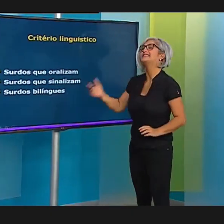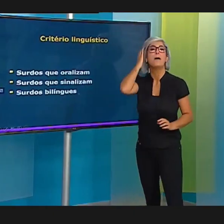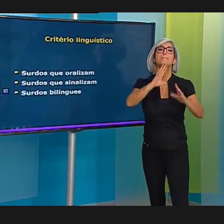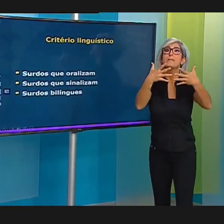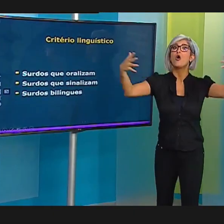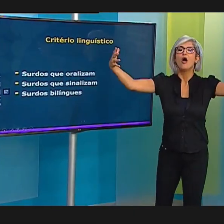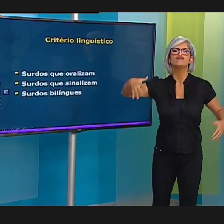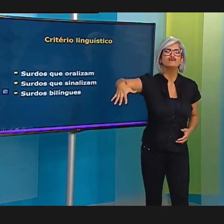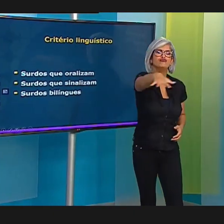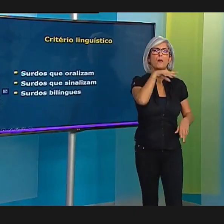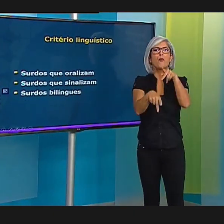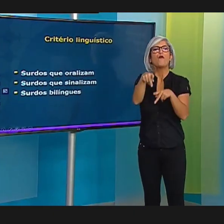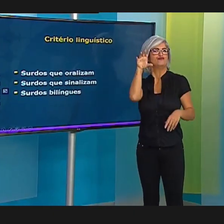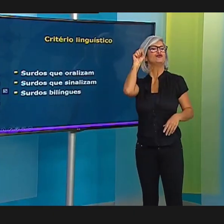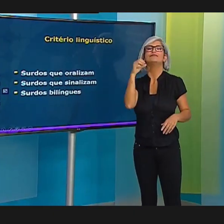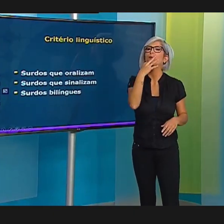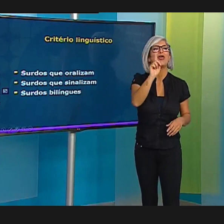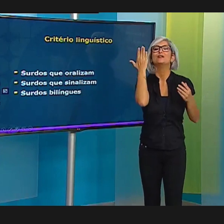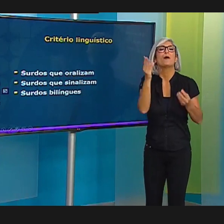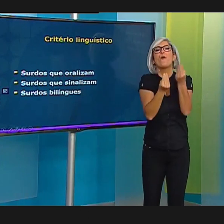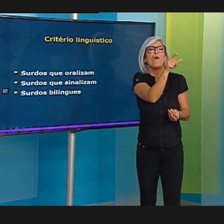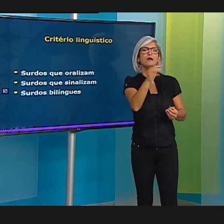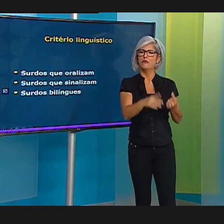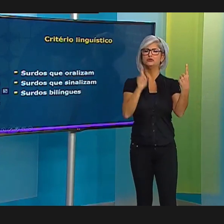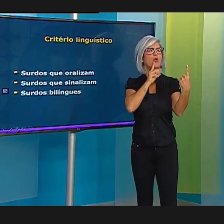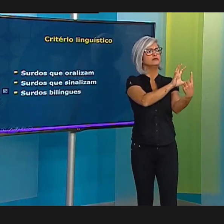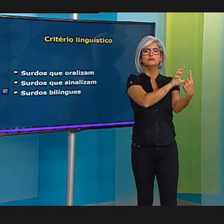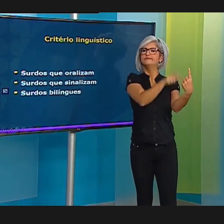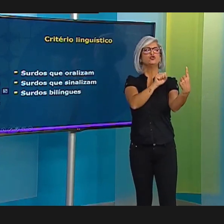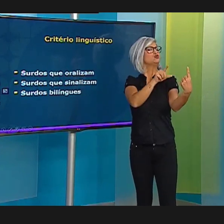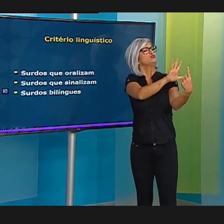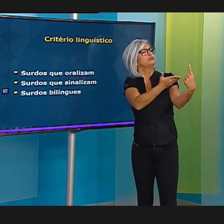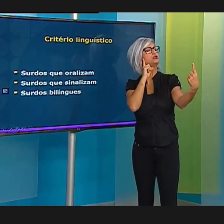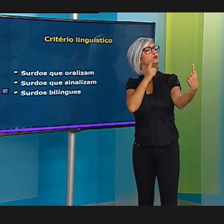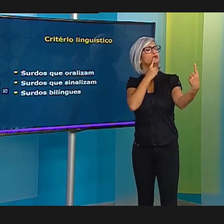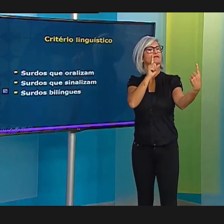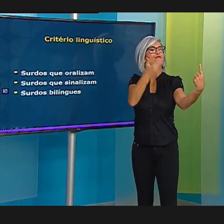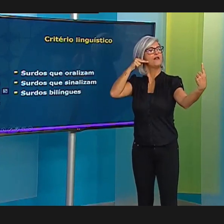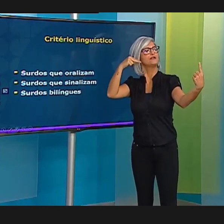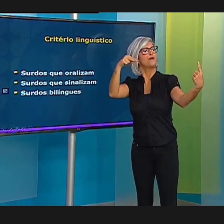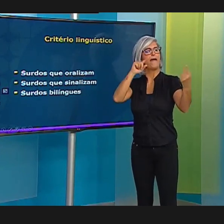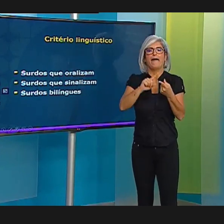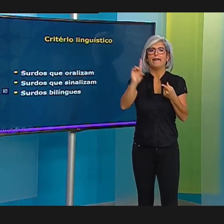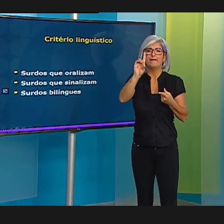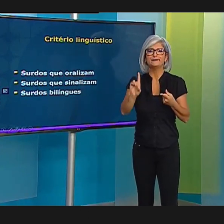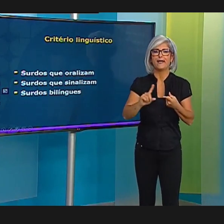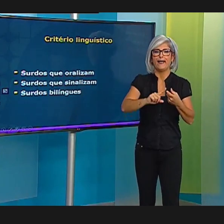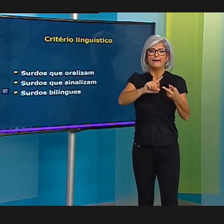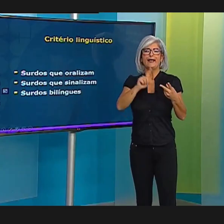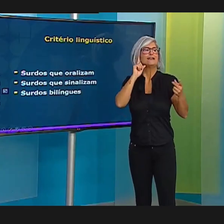aqui. A grande maioria da população ouvinte pensam que o surdo é assim, tem uma visão única. O surdo